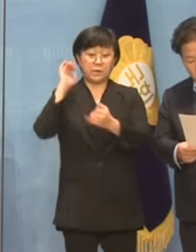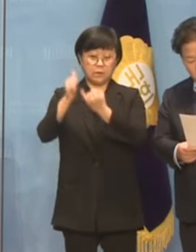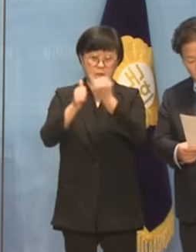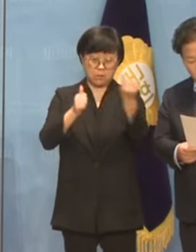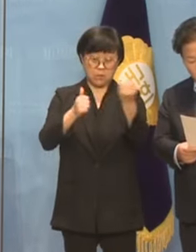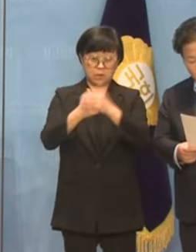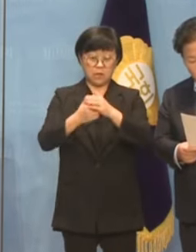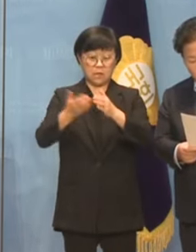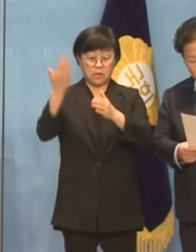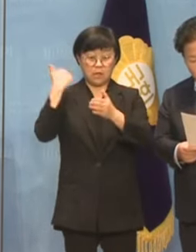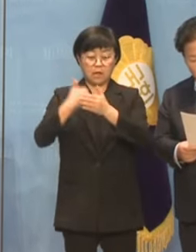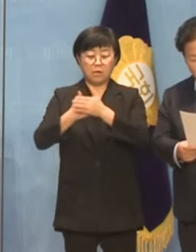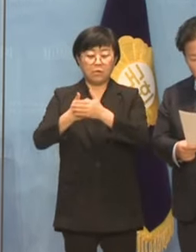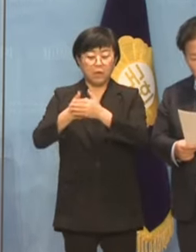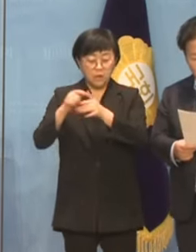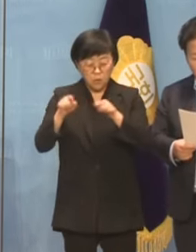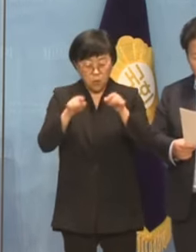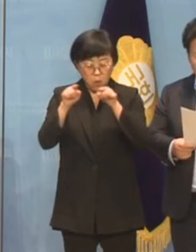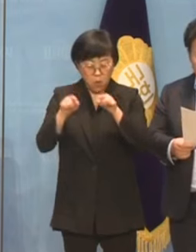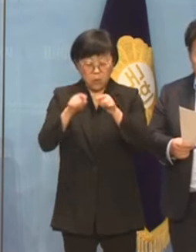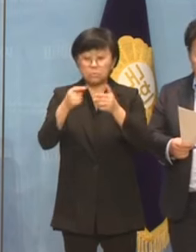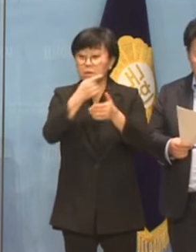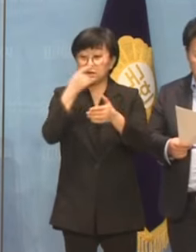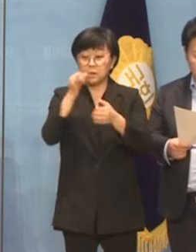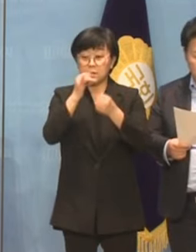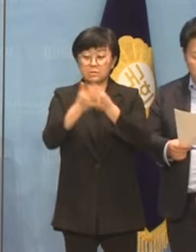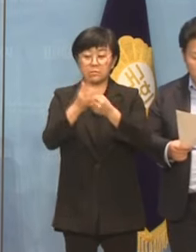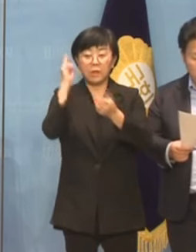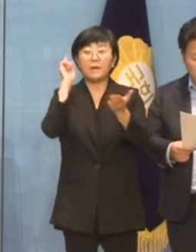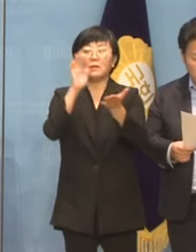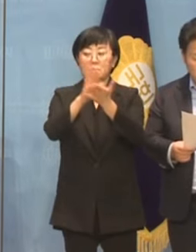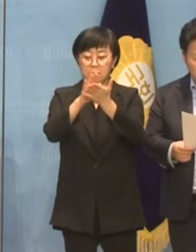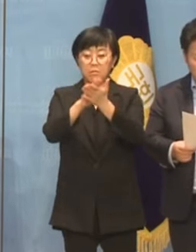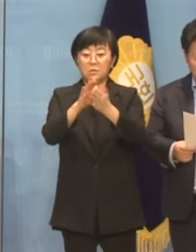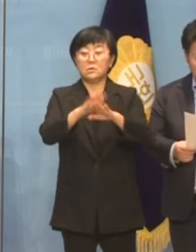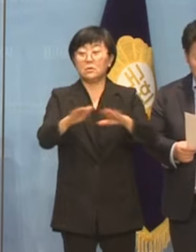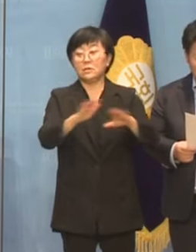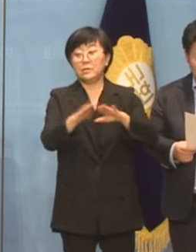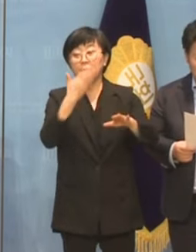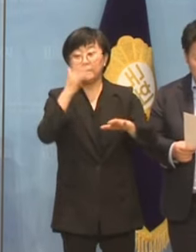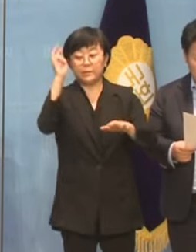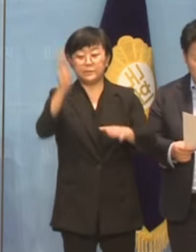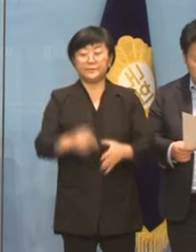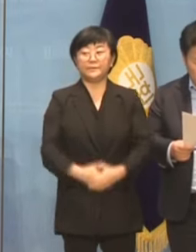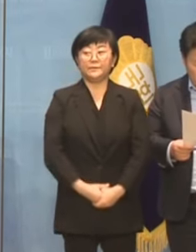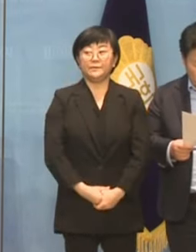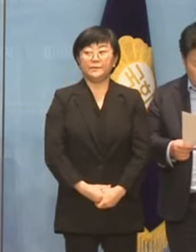여사의 과거 녹취록처럼 수사기관이 알아서 처리해 줄 것입니다.